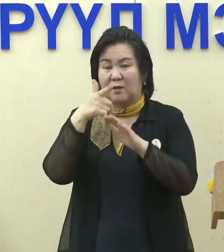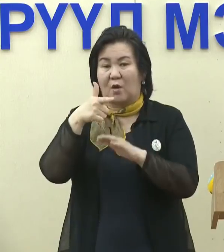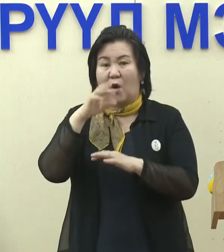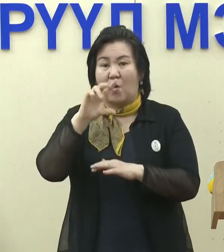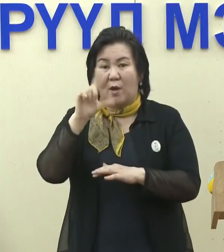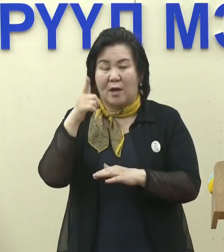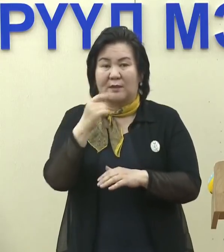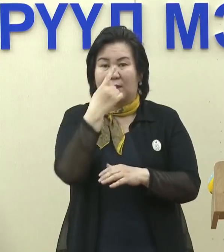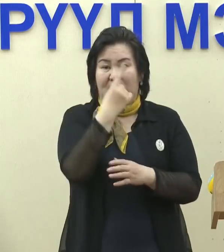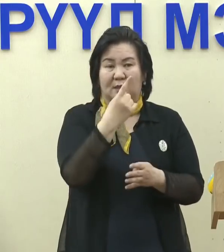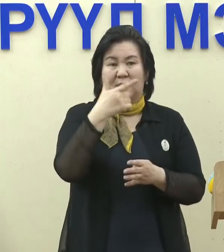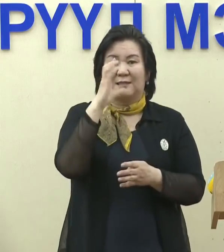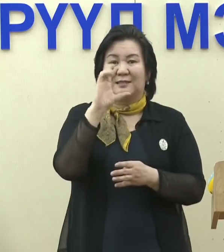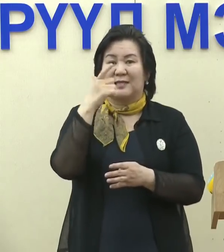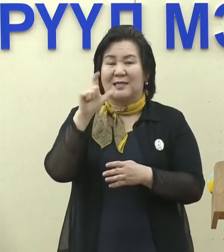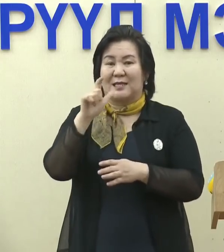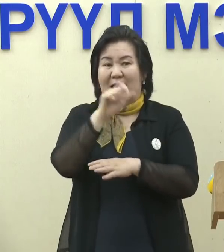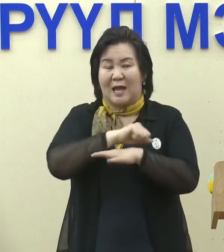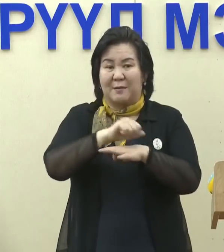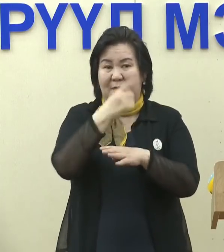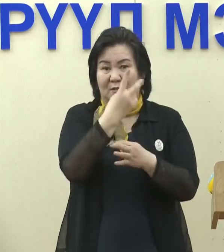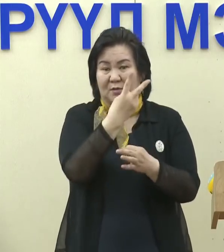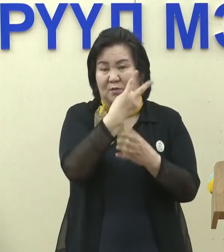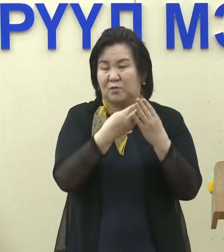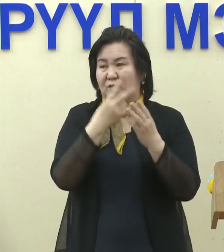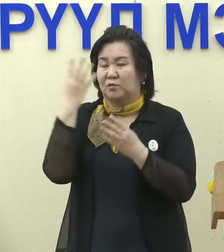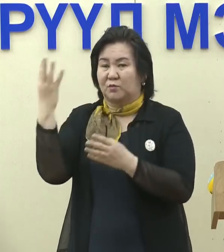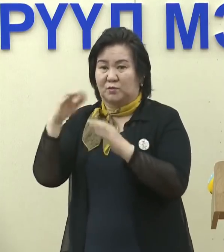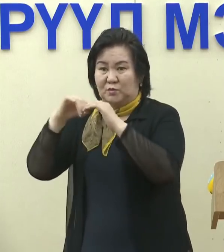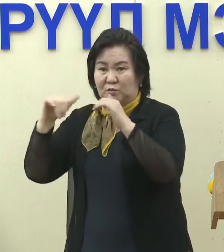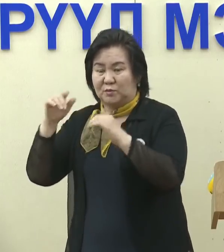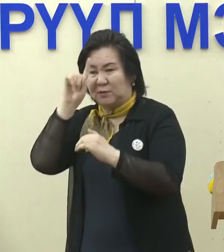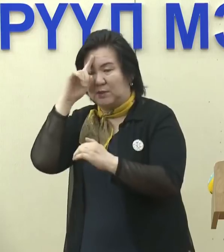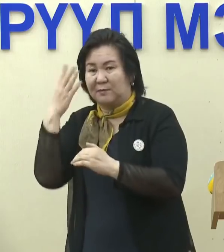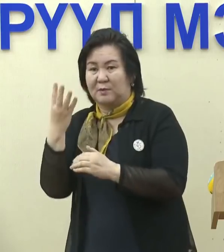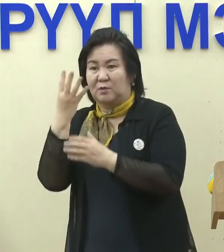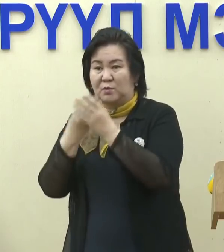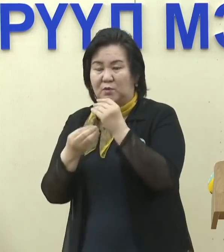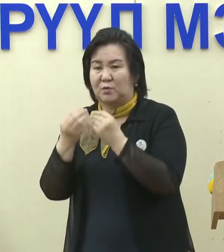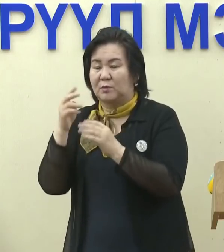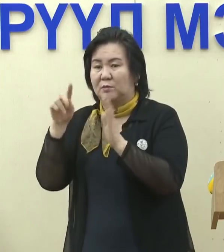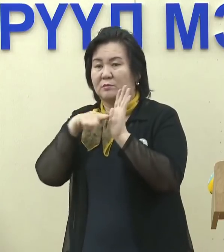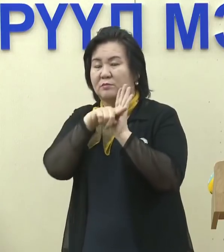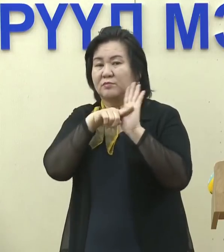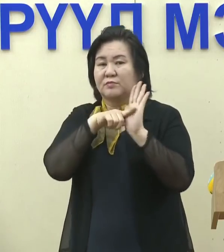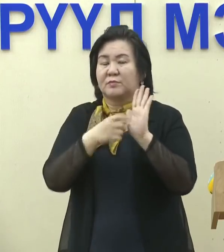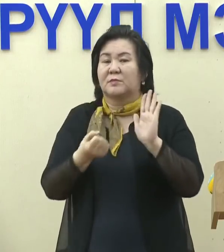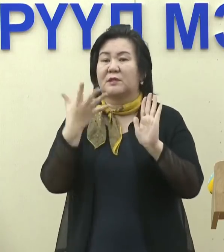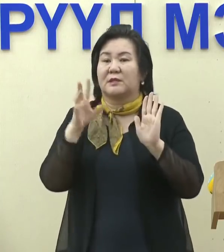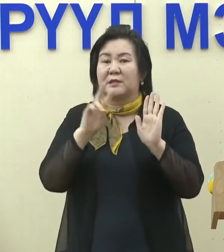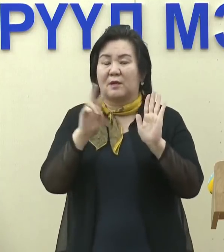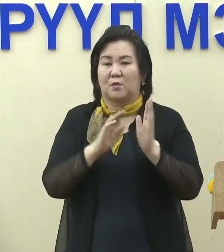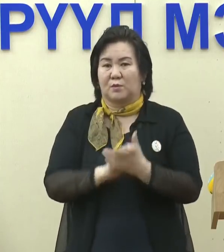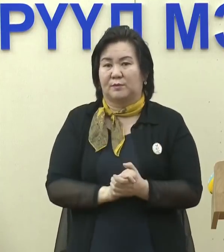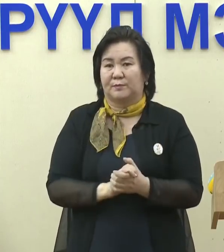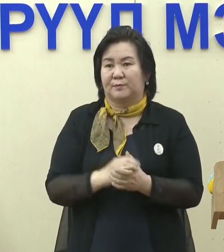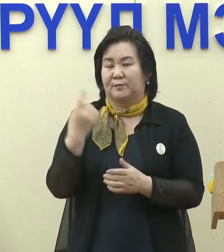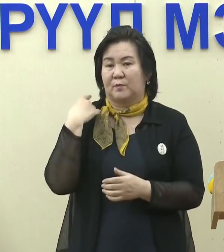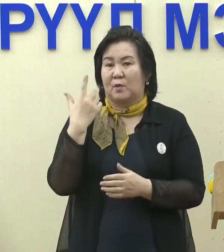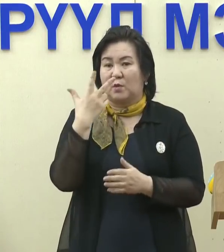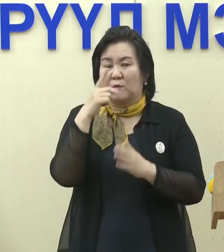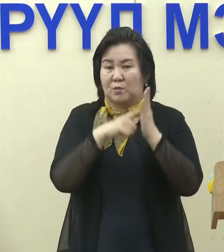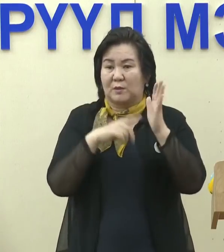аймагт нэг, Сэлэнгэ аймагт хоёр тохиолдол тусгаарлагдсан байсан. Дөрвөн тохиолдлын шинжилгээнд коронавирус илрээгүй. За өчтөр 3